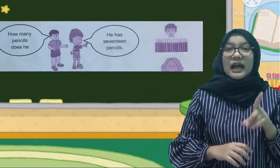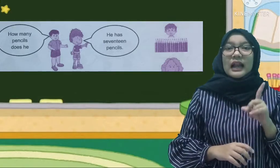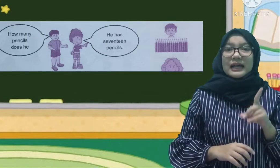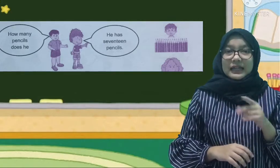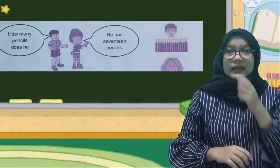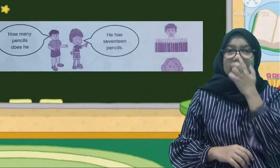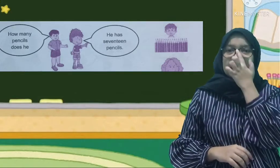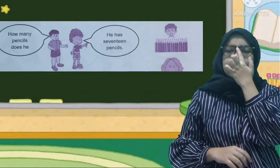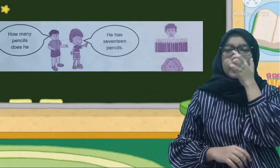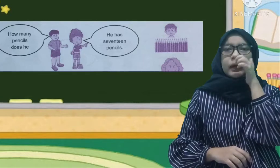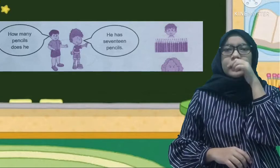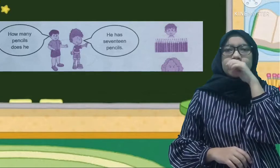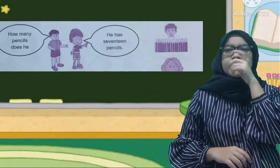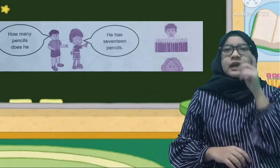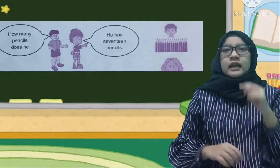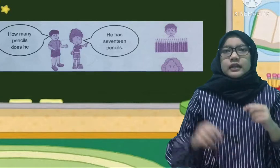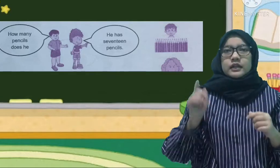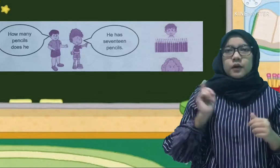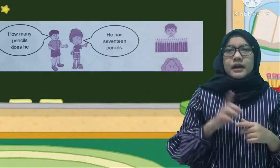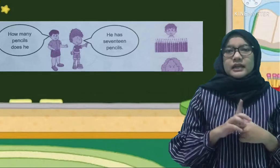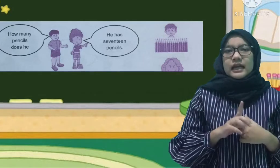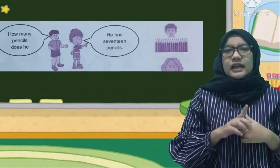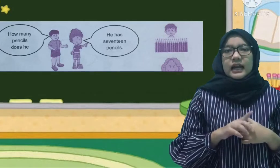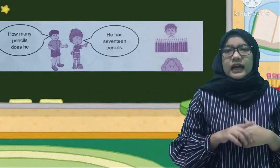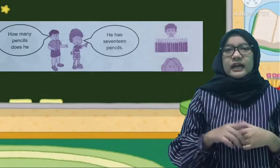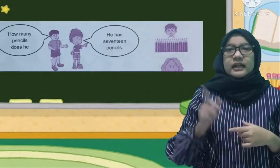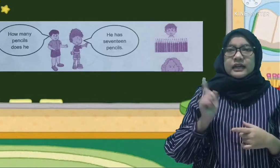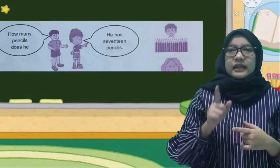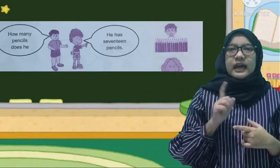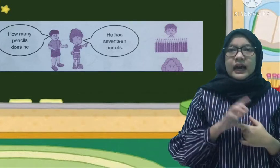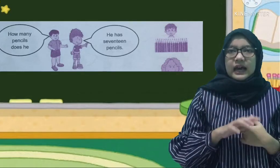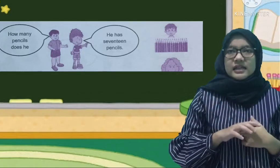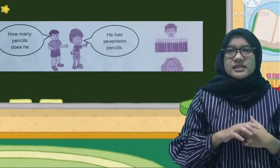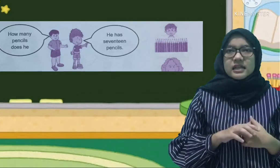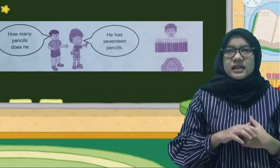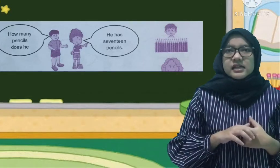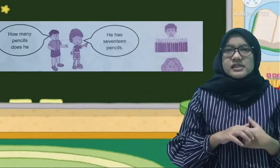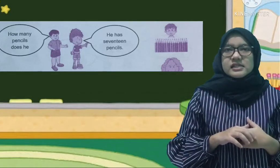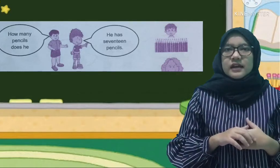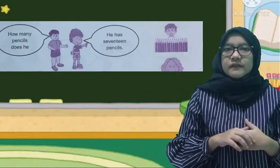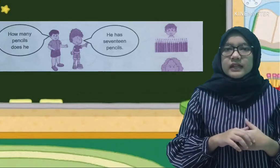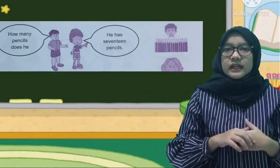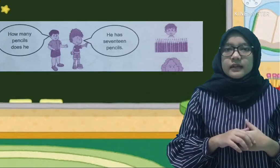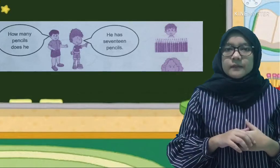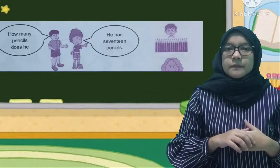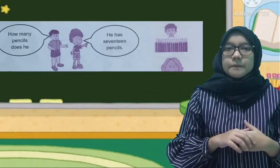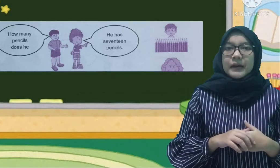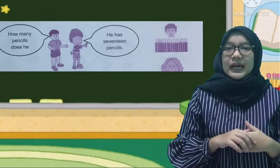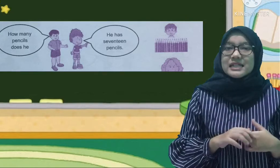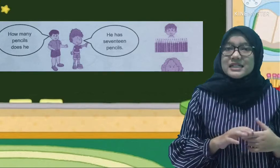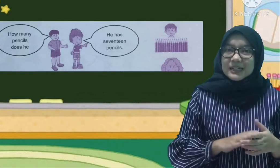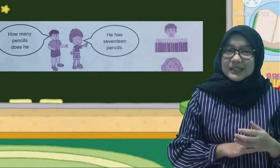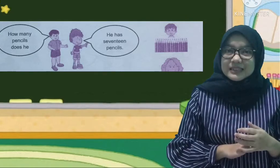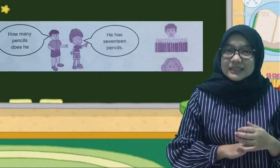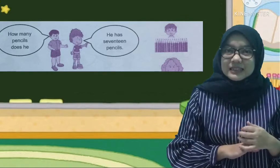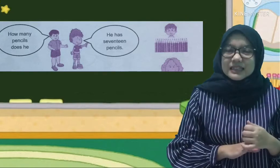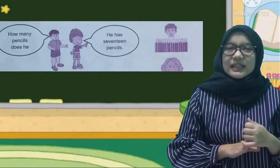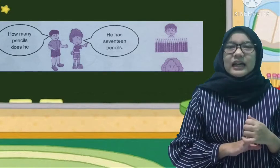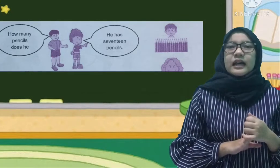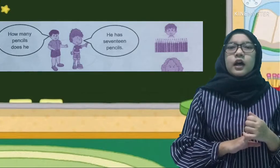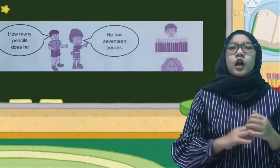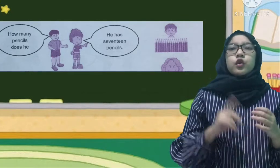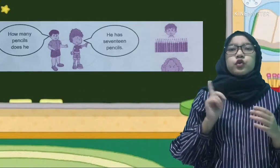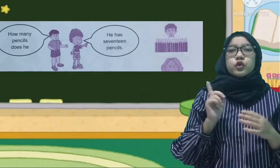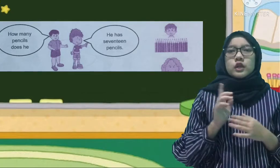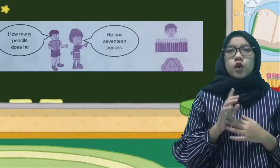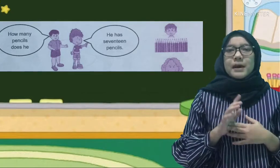dia laki-laki. Oke, jawabannya adalah he has 17 pencils.